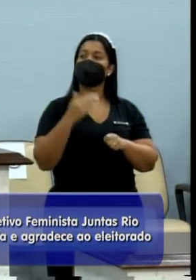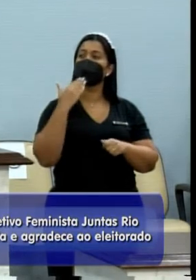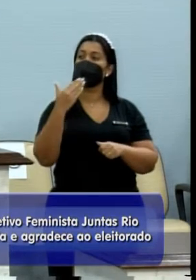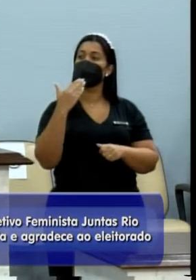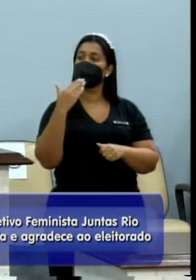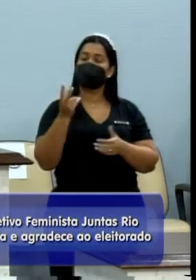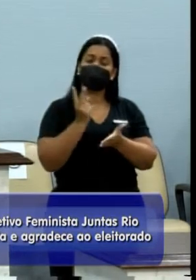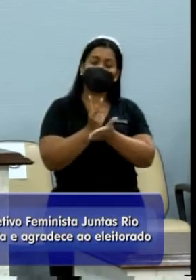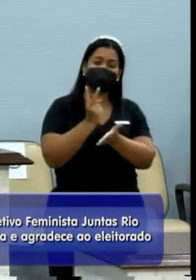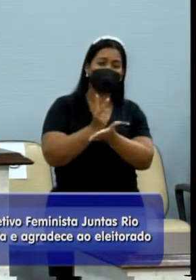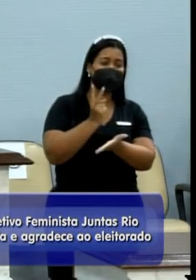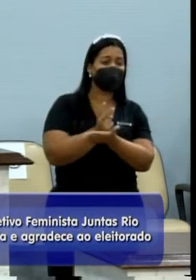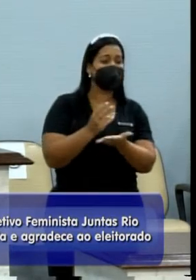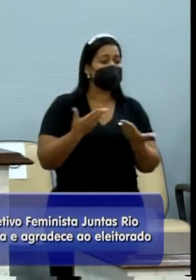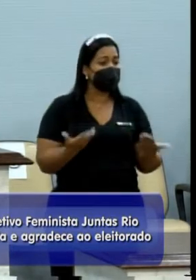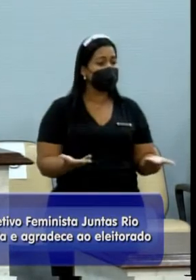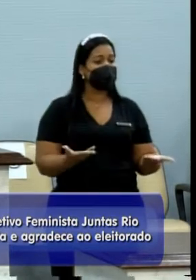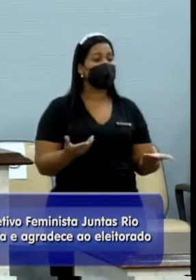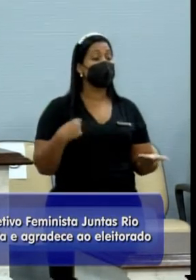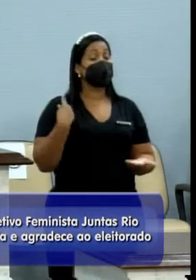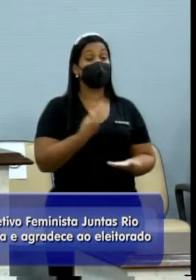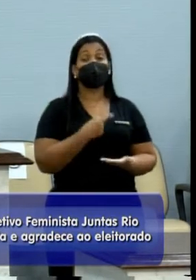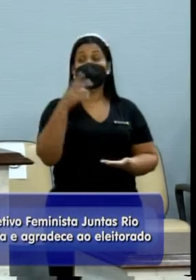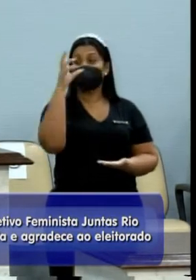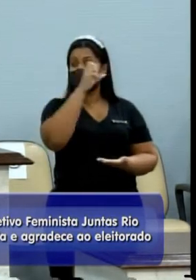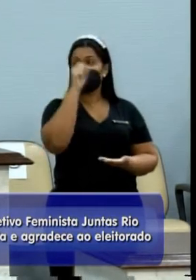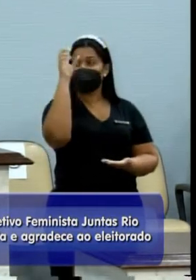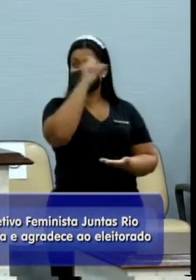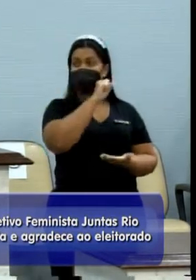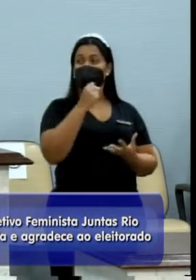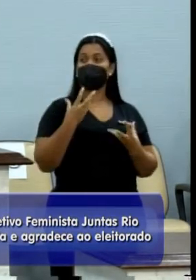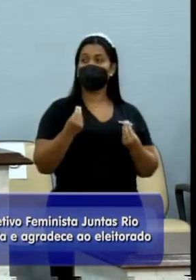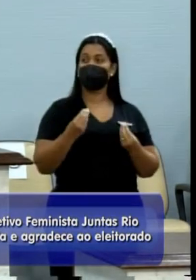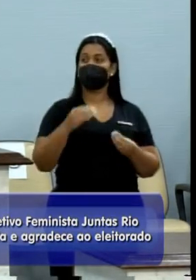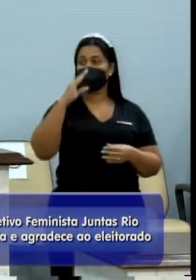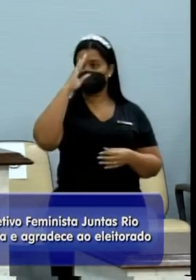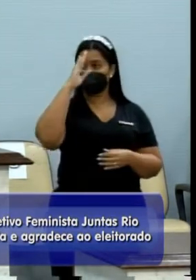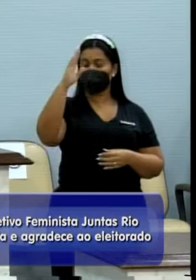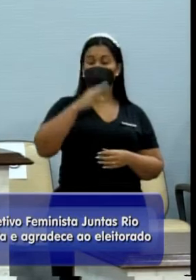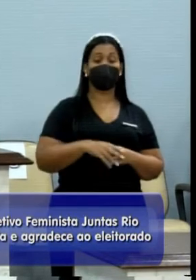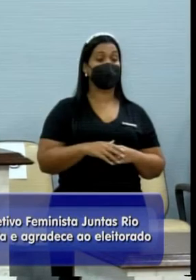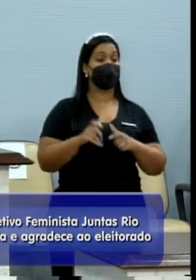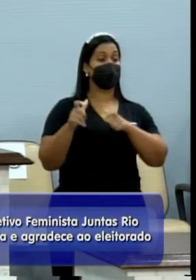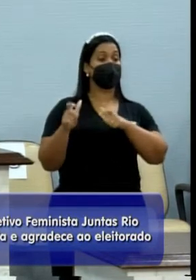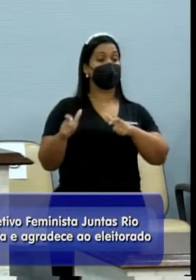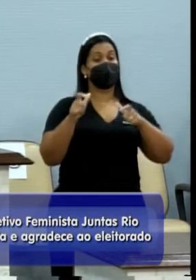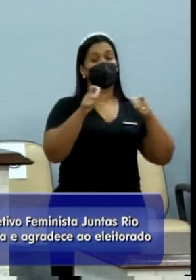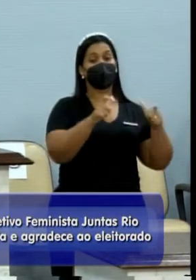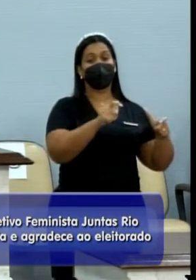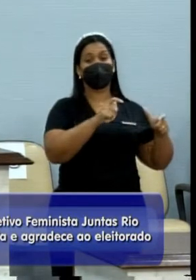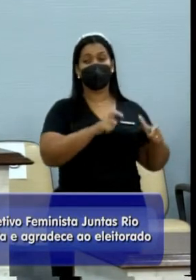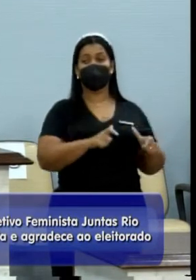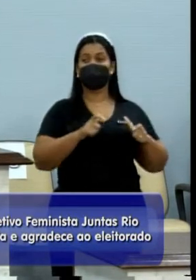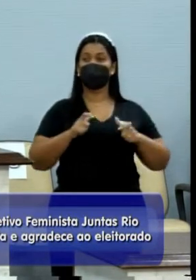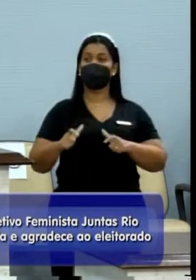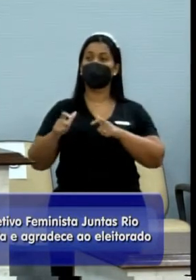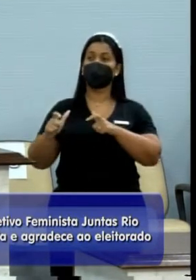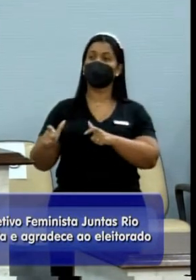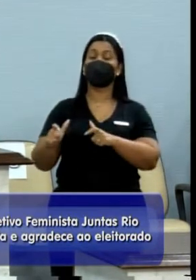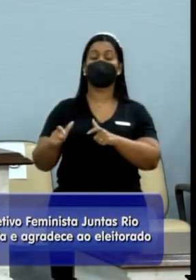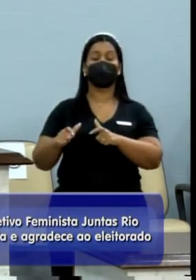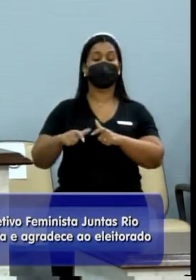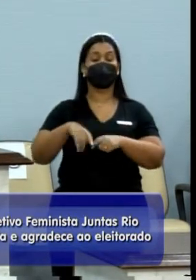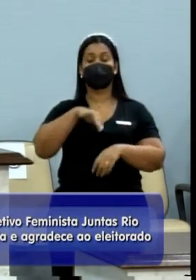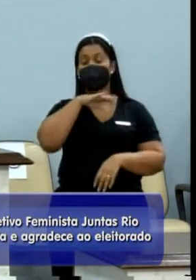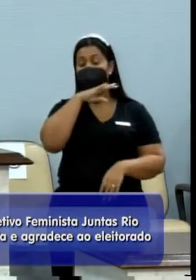reivindicações o tempo todo. Então, a gente aprendeu muito, e principalmente como esses passos são cruéis